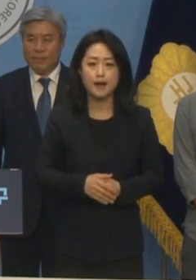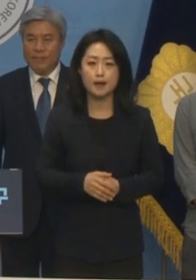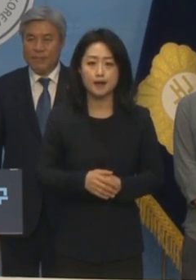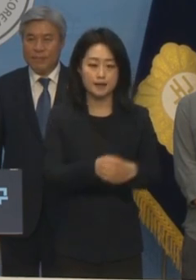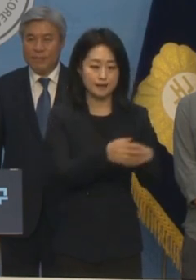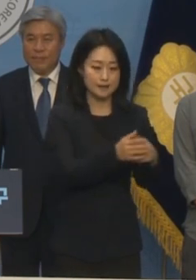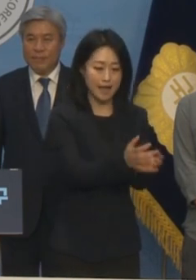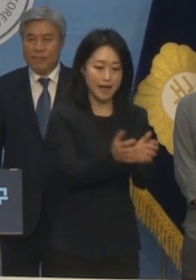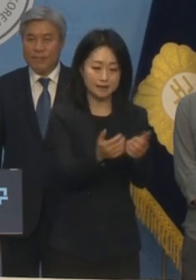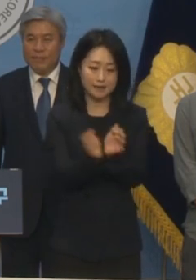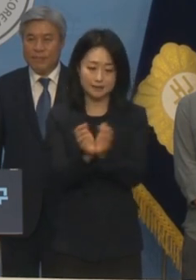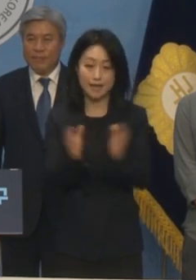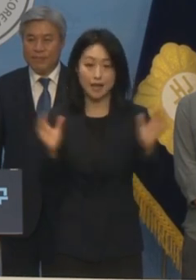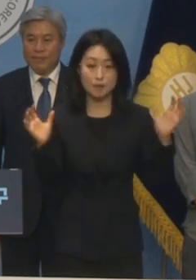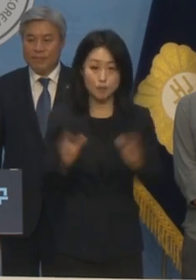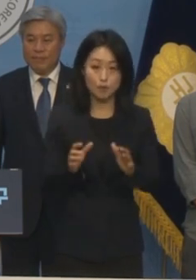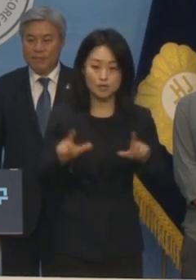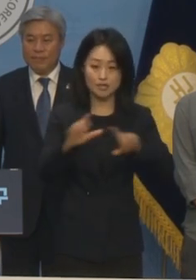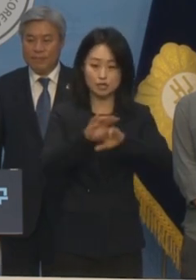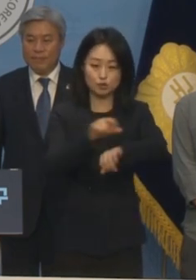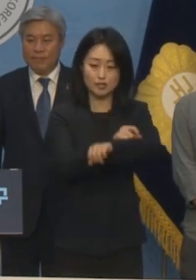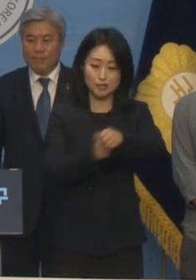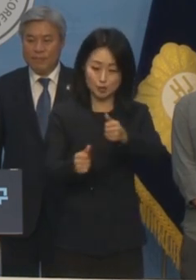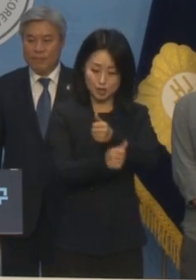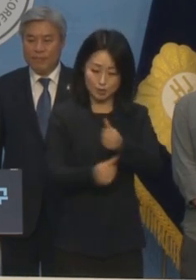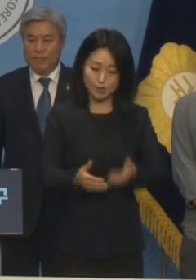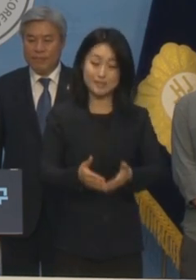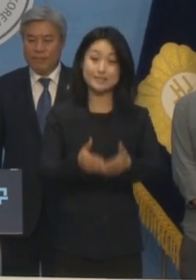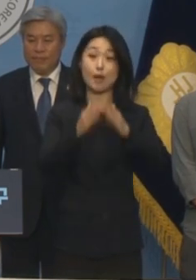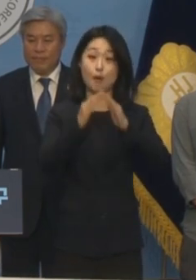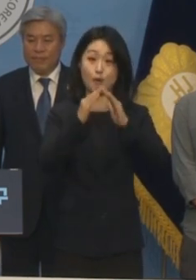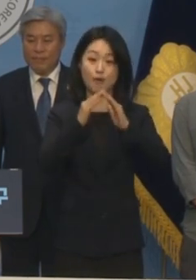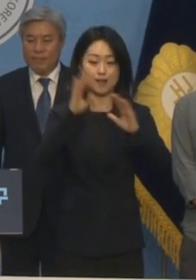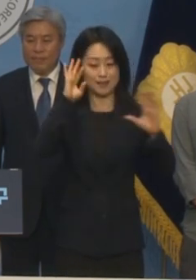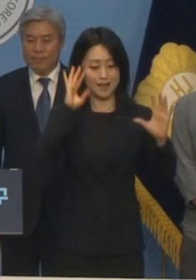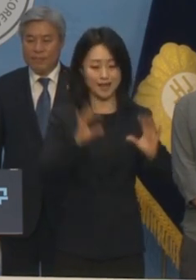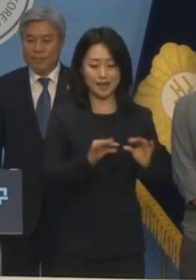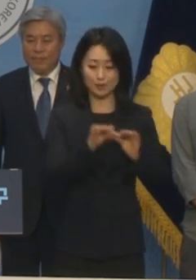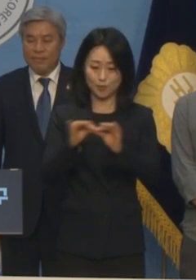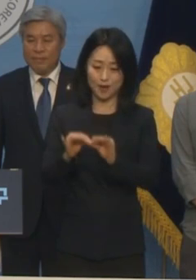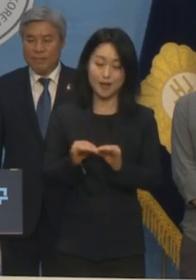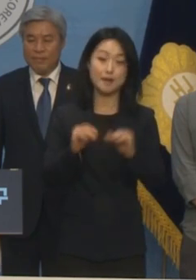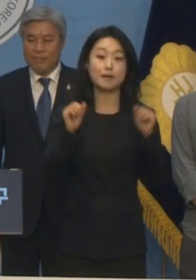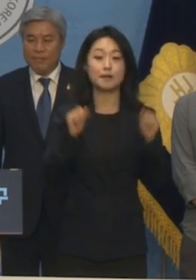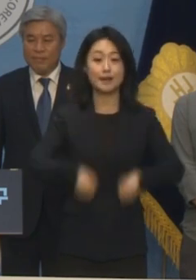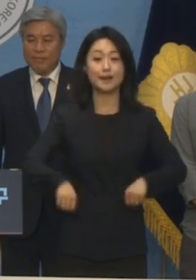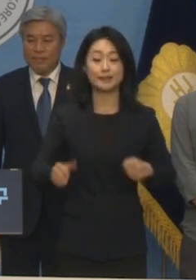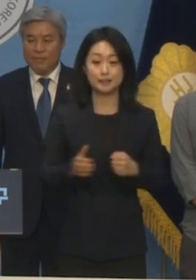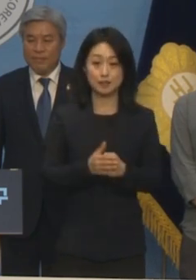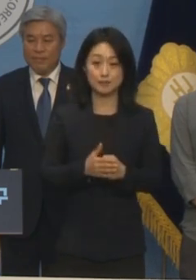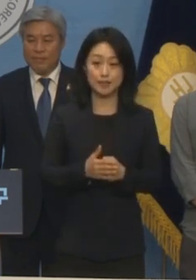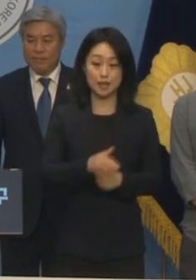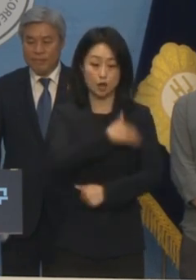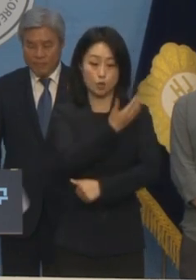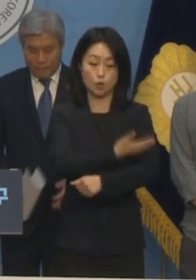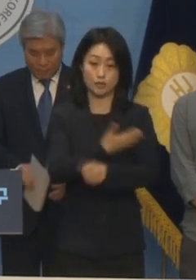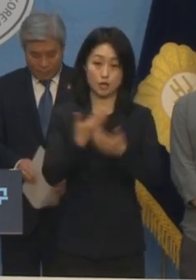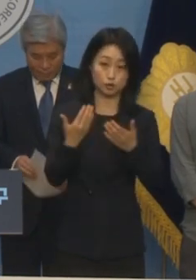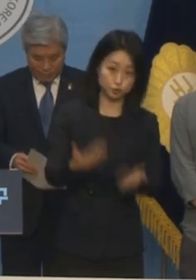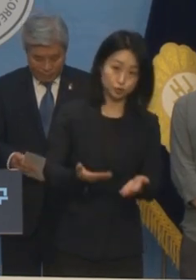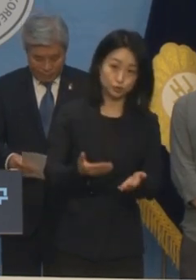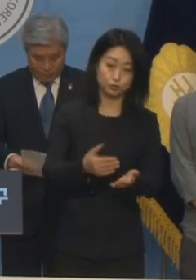않고 기후특위 상설화에 대한 공감대가 이미 형성되어 있다고 생각을 합니다. 실질적인 권한과 기능을